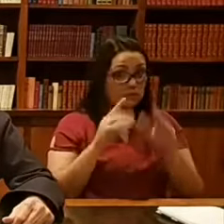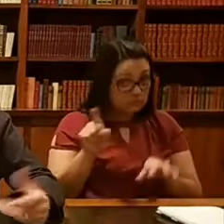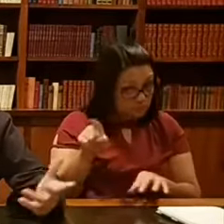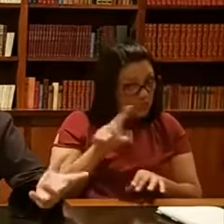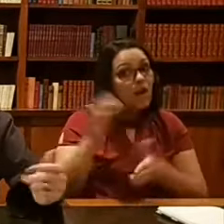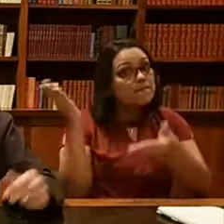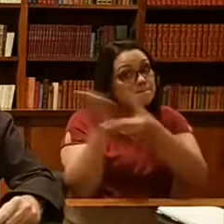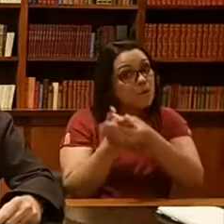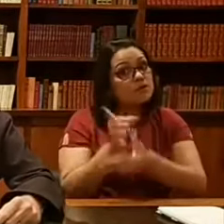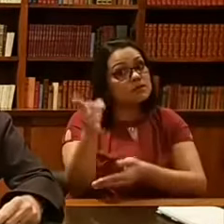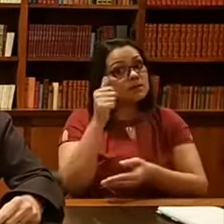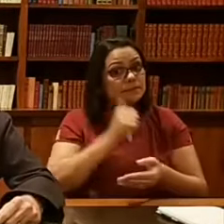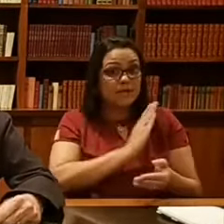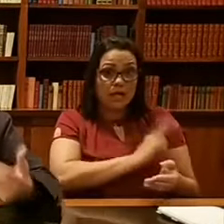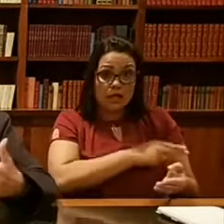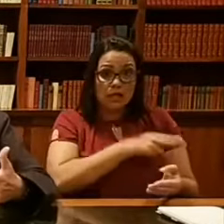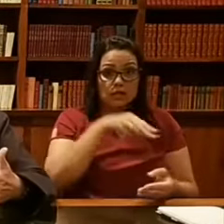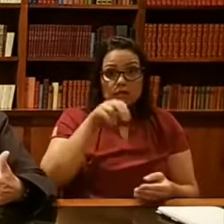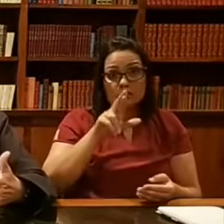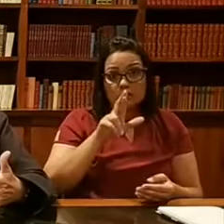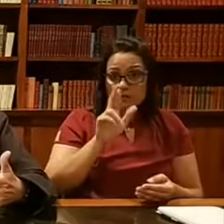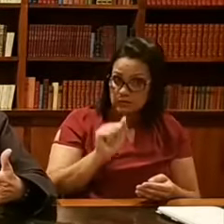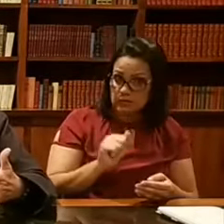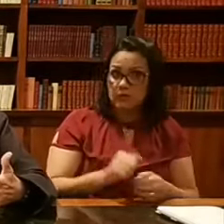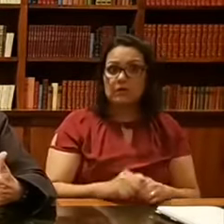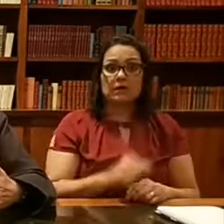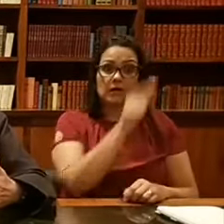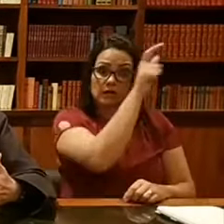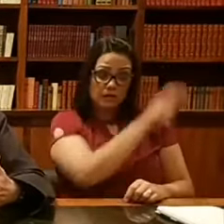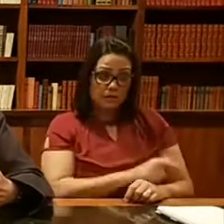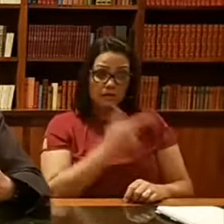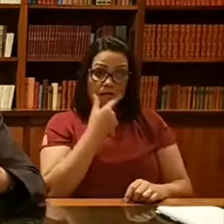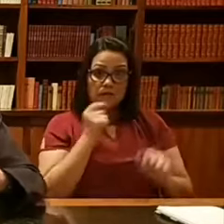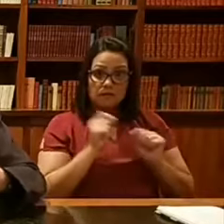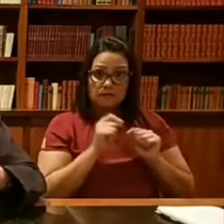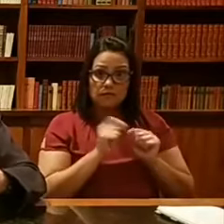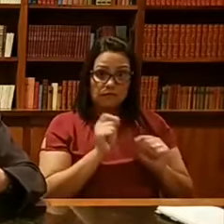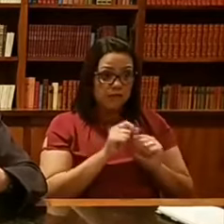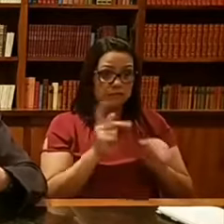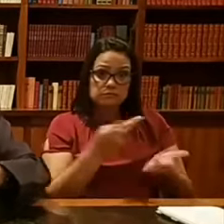seria processada agora, mesmo tendo agido em